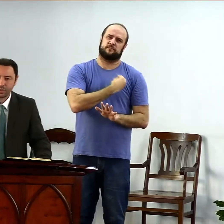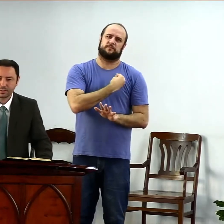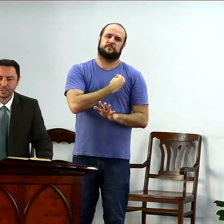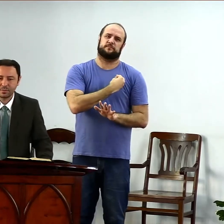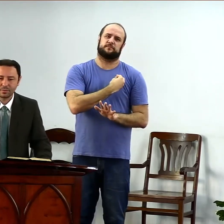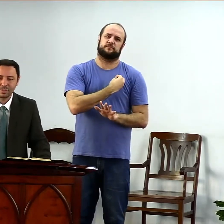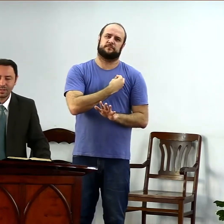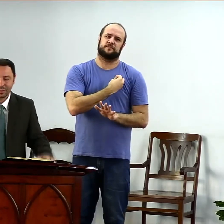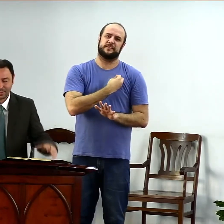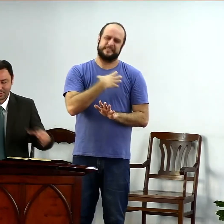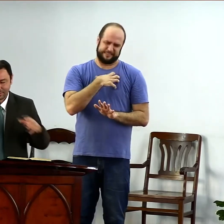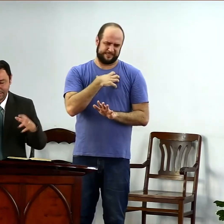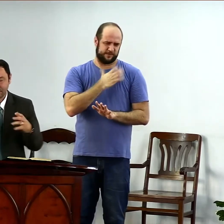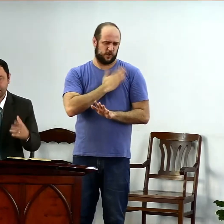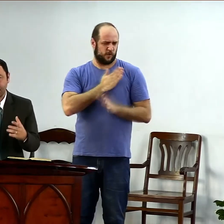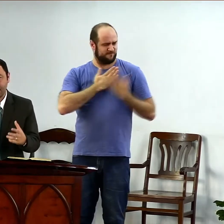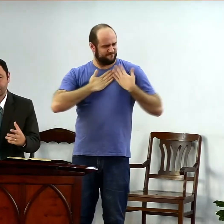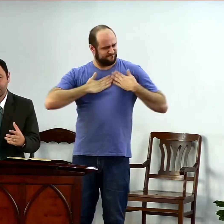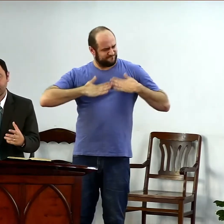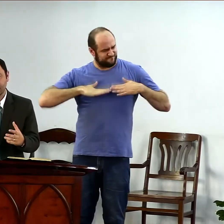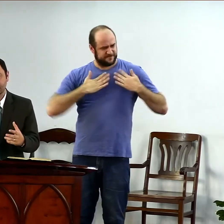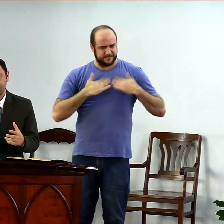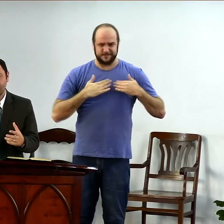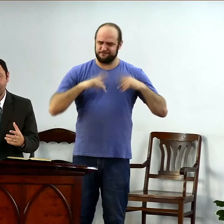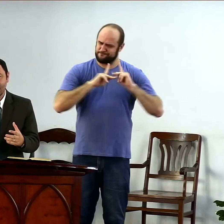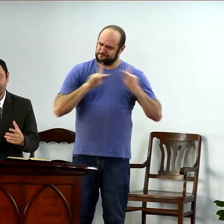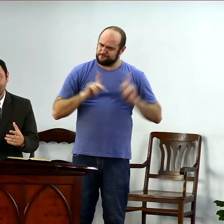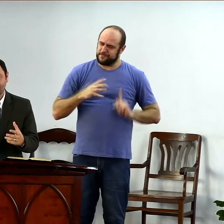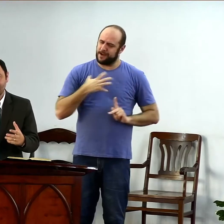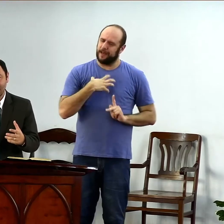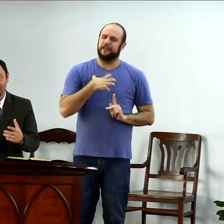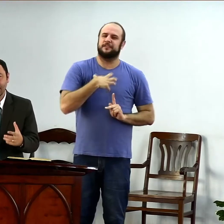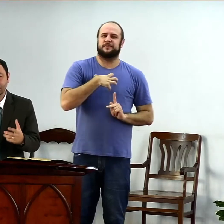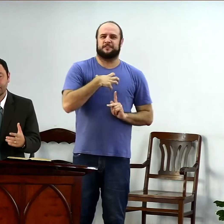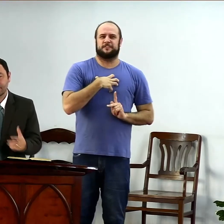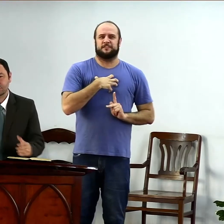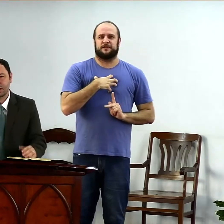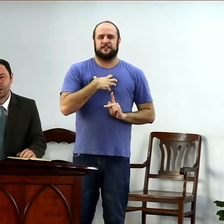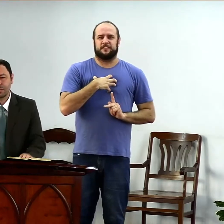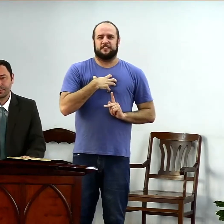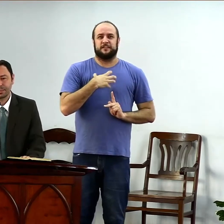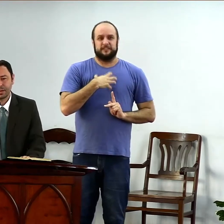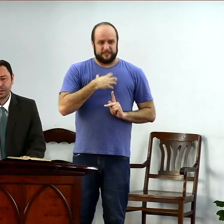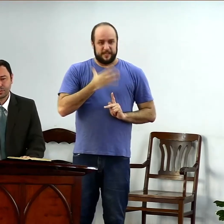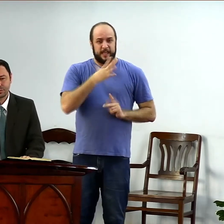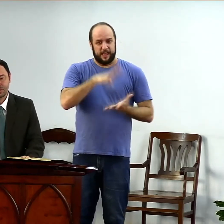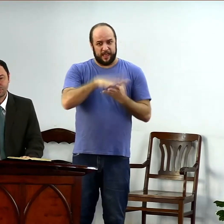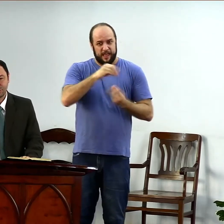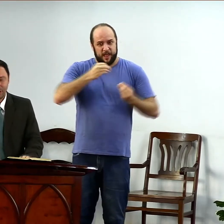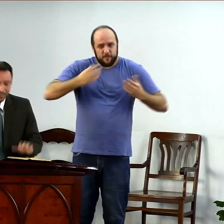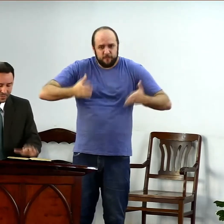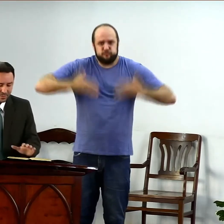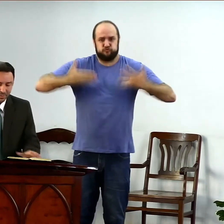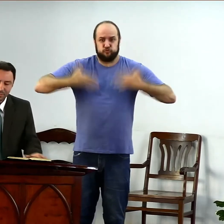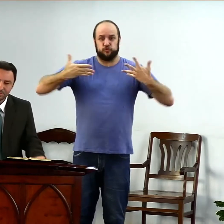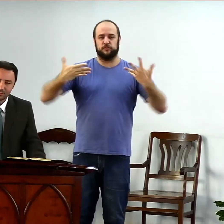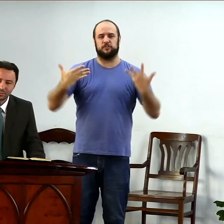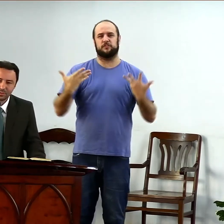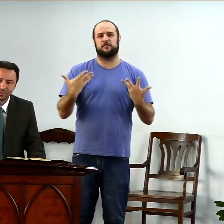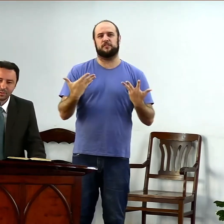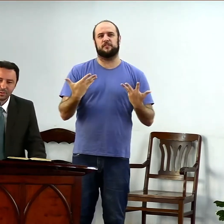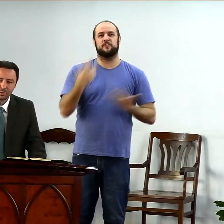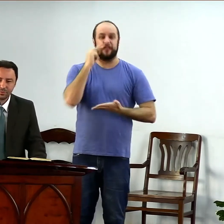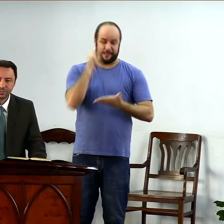acalma o coração, e que traz paz para o coração, que traz alento para a sua alma, nós precisamos olhar para esse